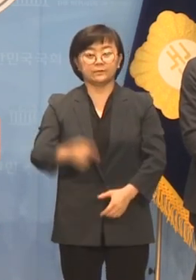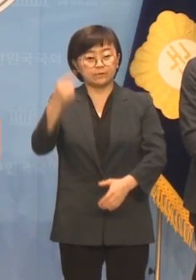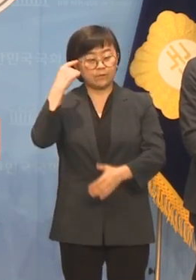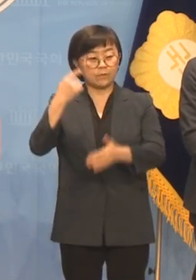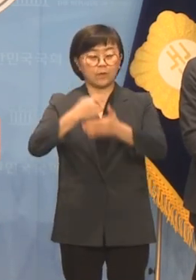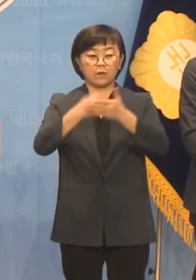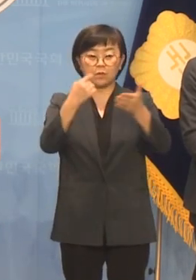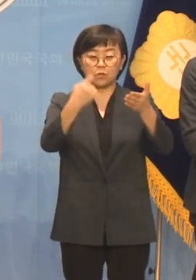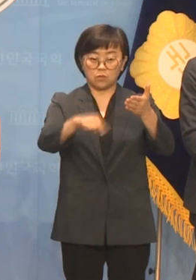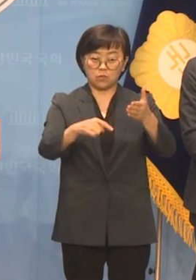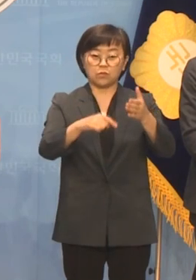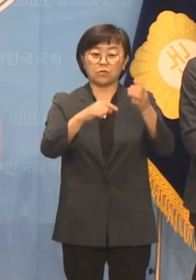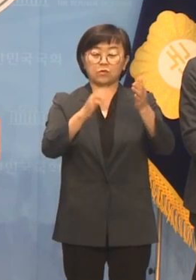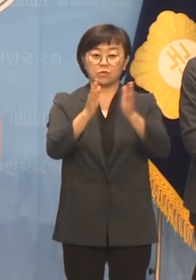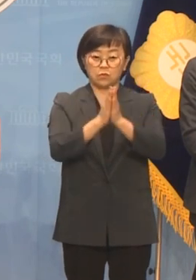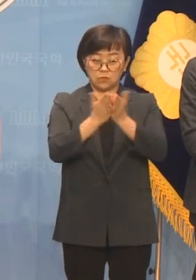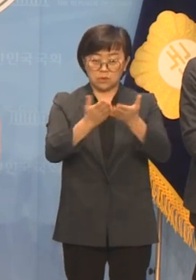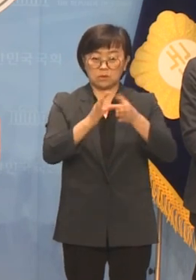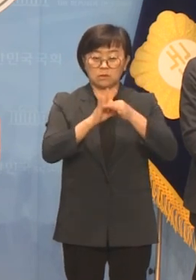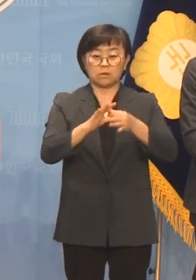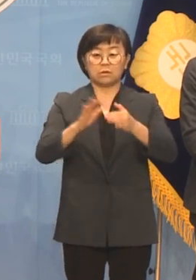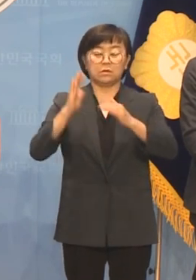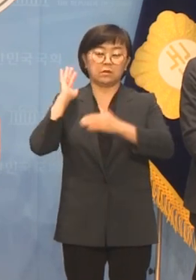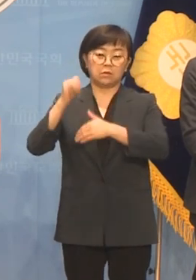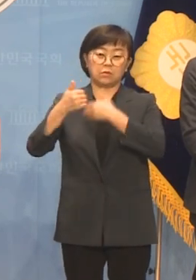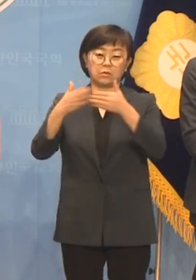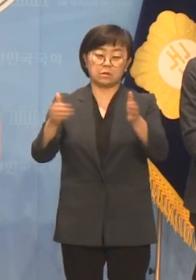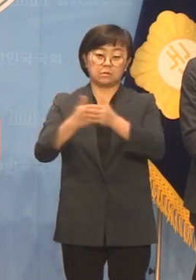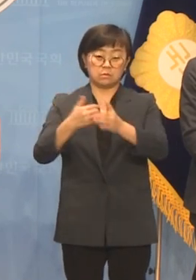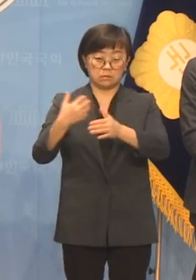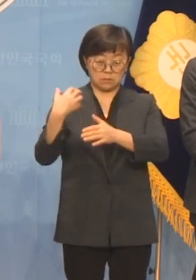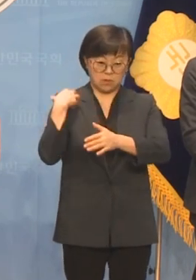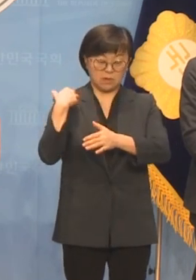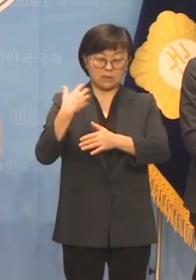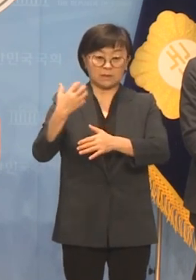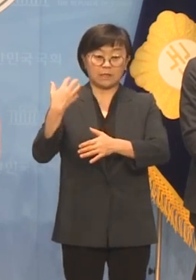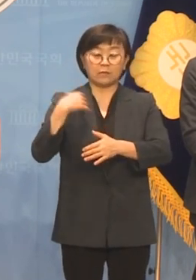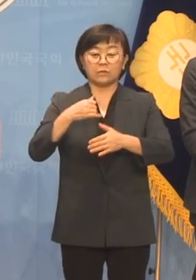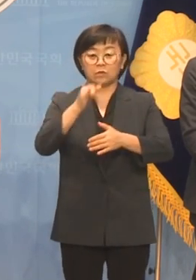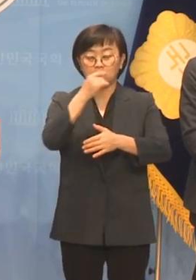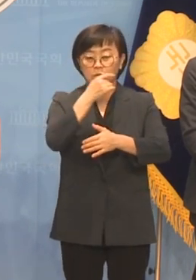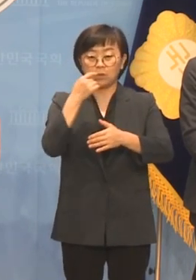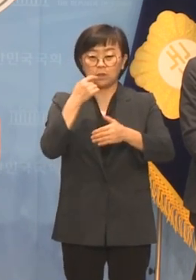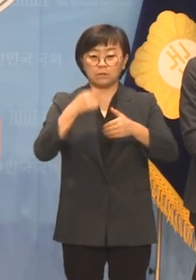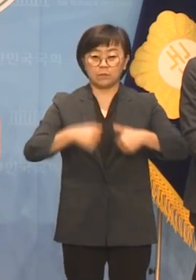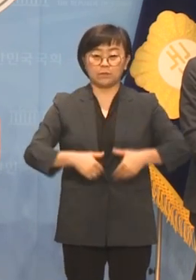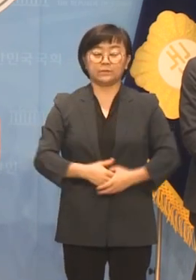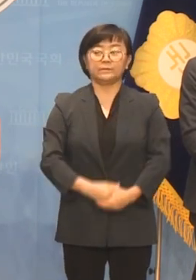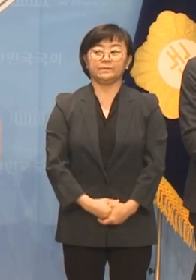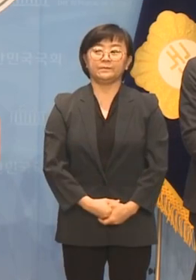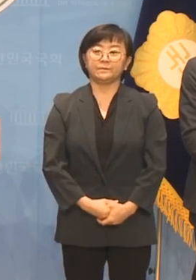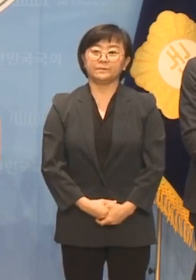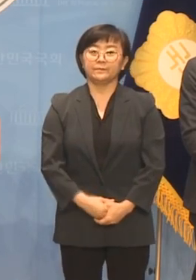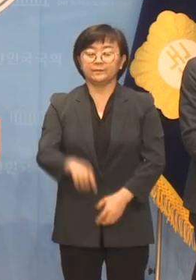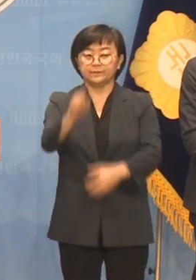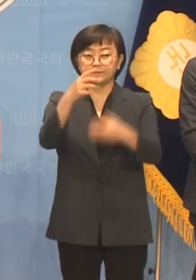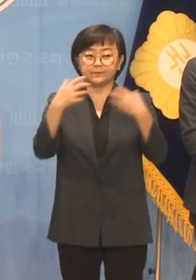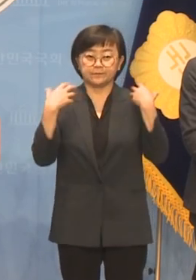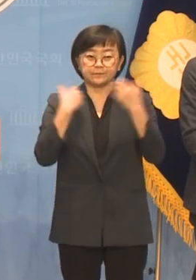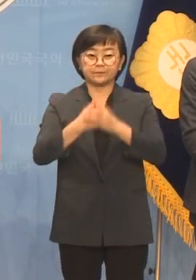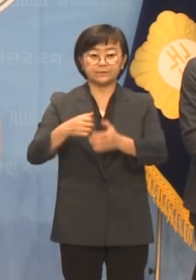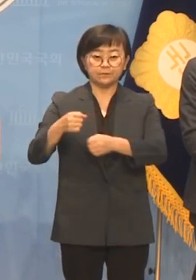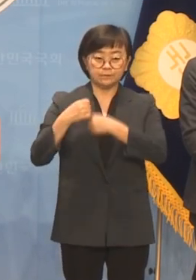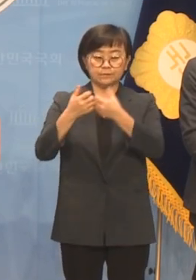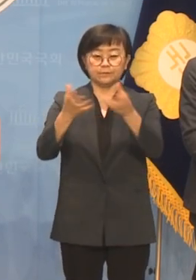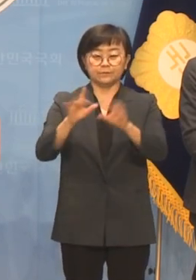정신전력 교재 작성 과정에서 대통령실의 역할과 책임도 확인해야 합니다. 정부가